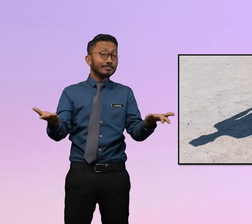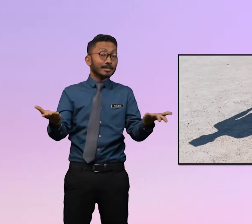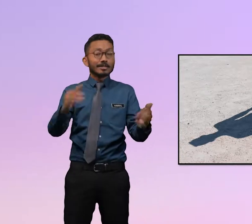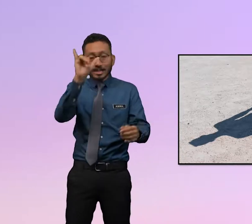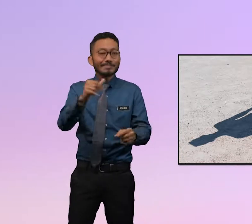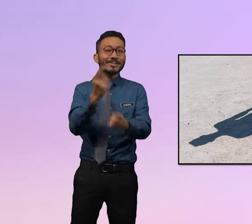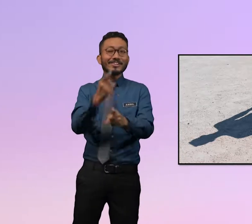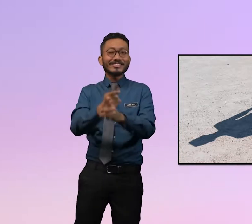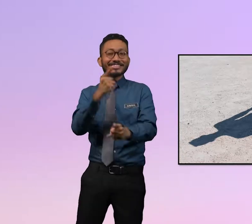Ya betul!